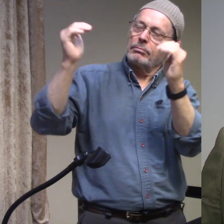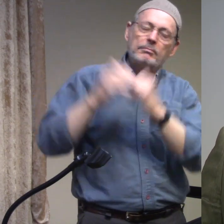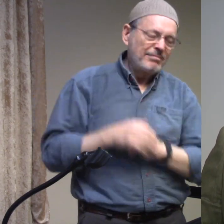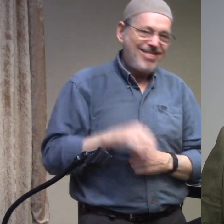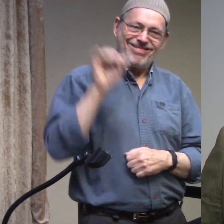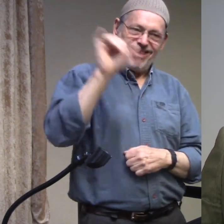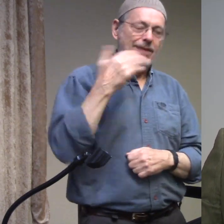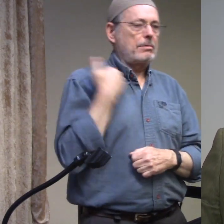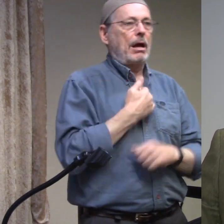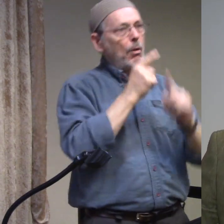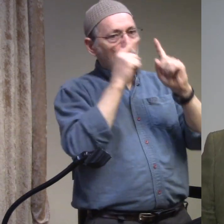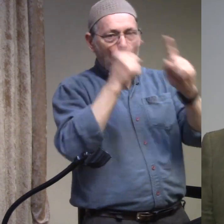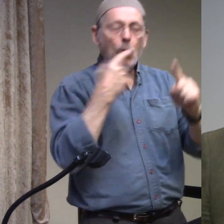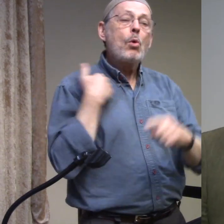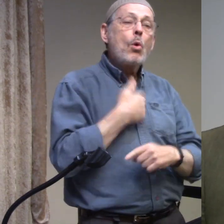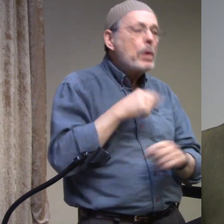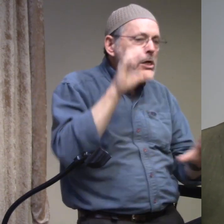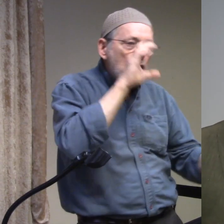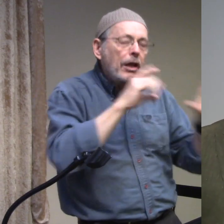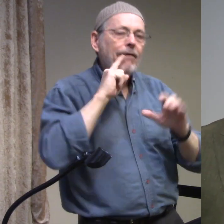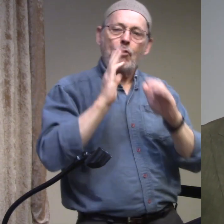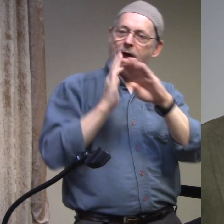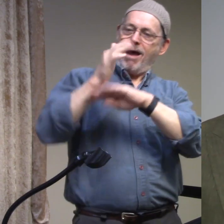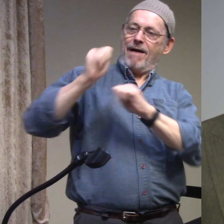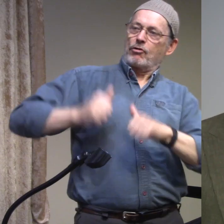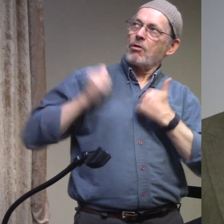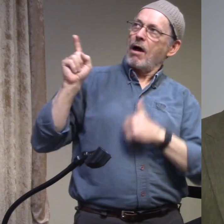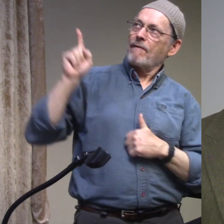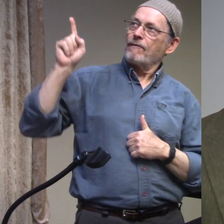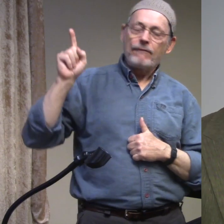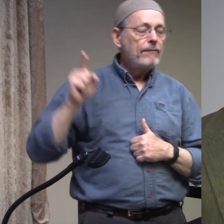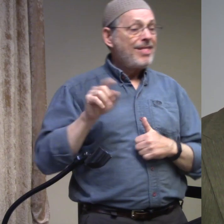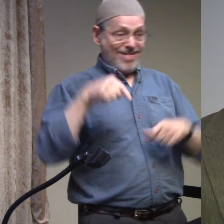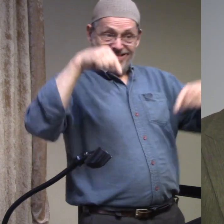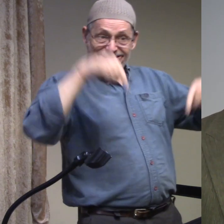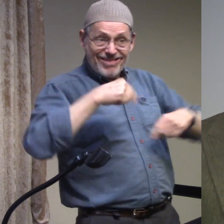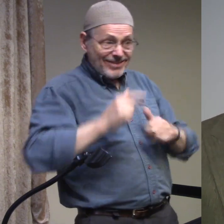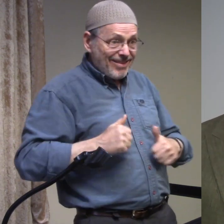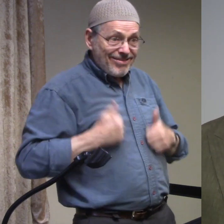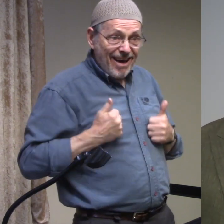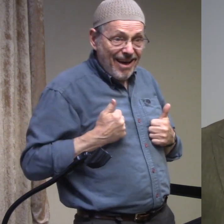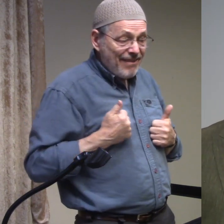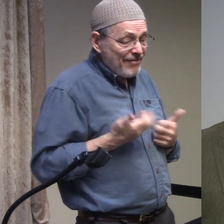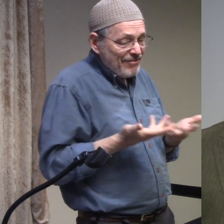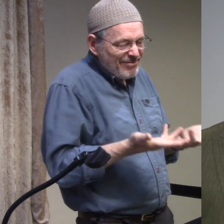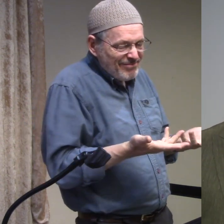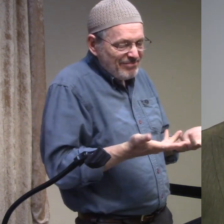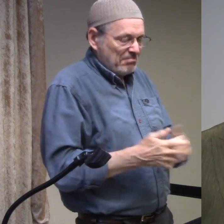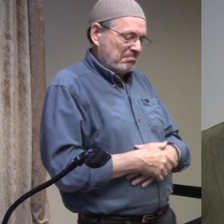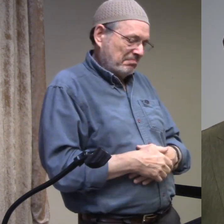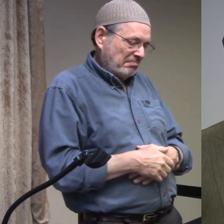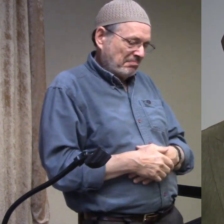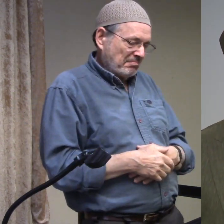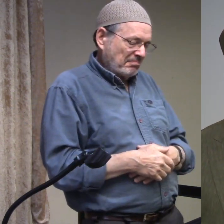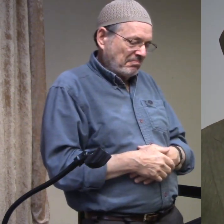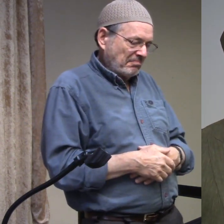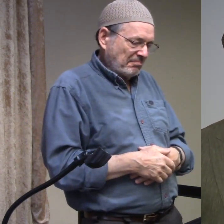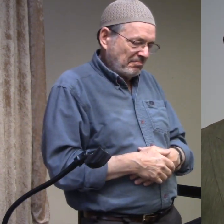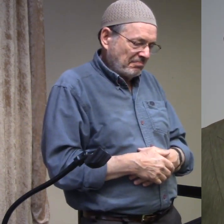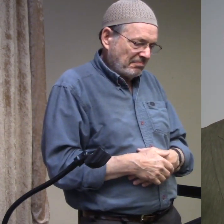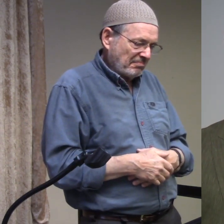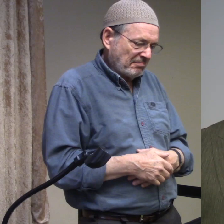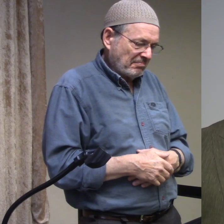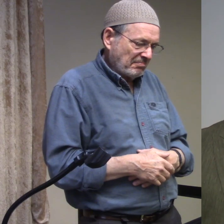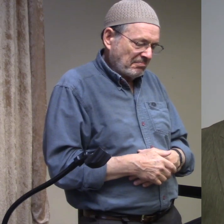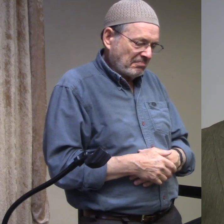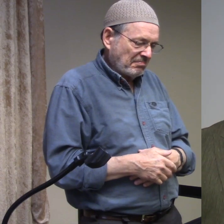for. We are people who seek the afterlife. This life, فَطُوبَ ثُمَّ طُوبَ لِمَنْ مِنْهَا تَحَذَّرُ